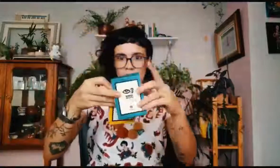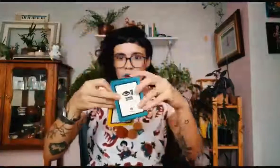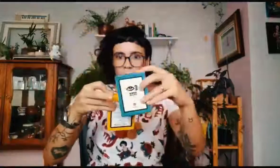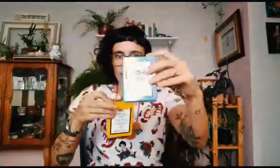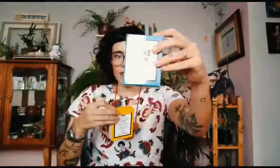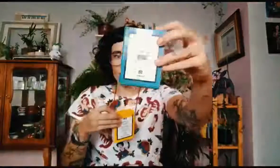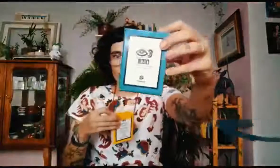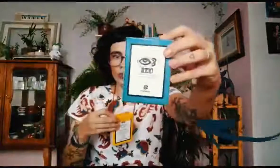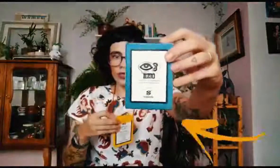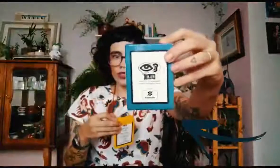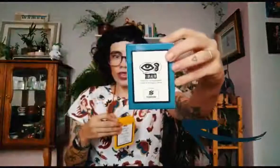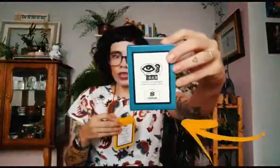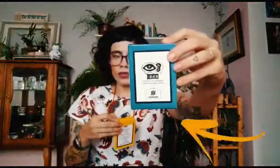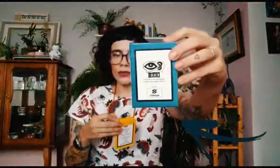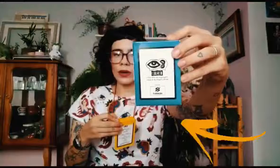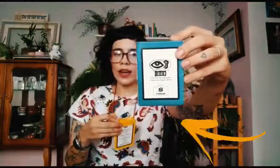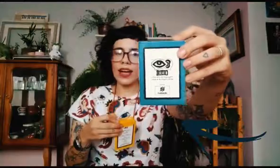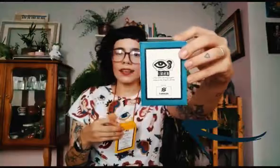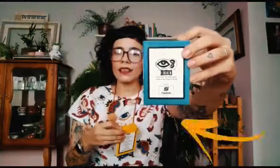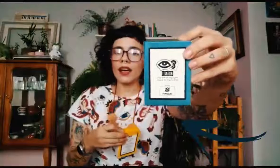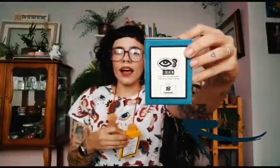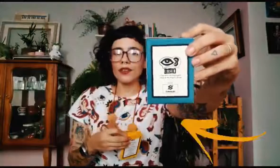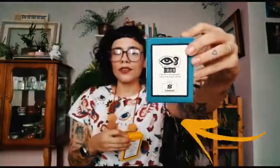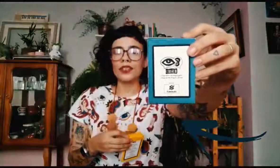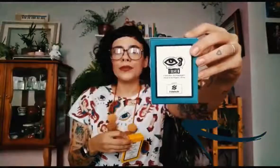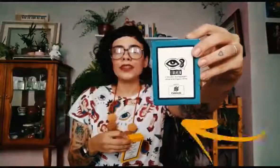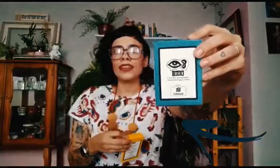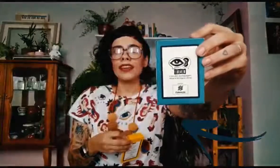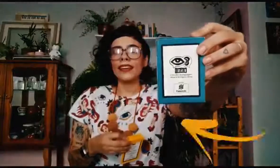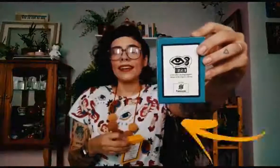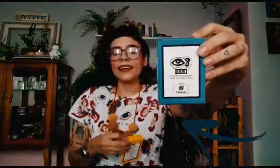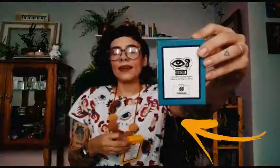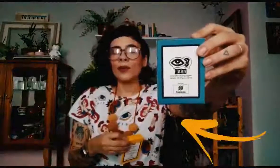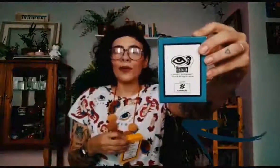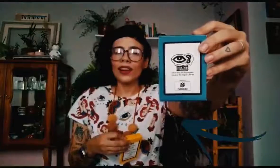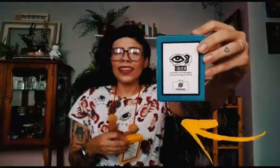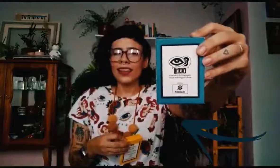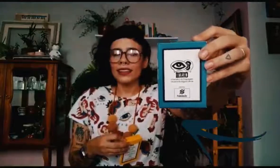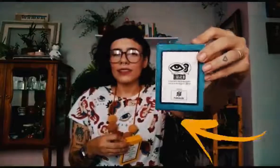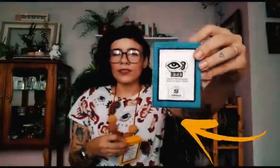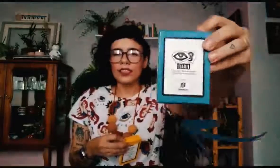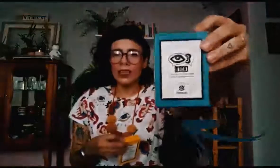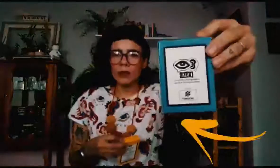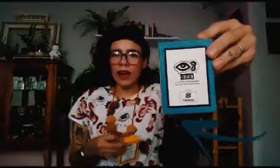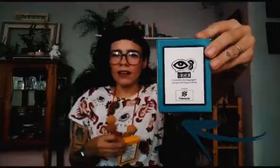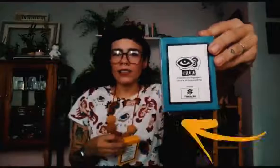com as palavras do cotidiano, então casa, árvore, borboleta, enfim, 26 palavras